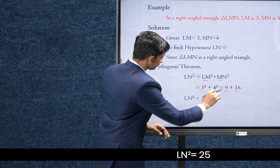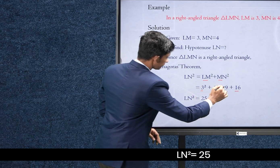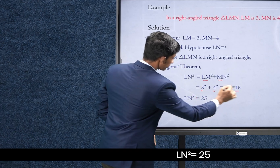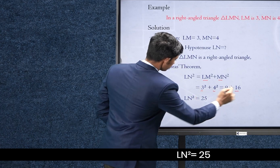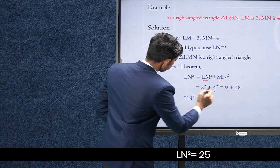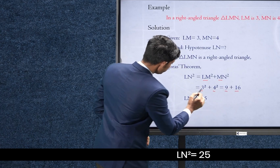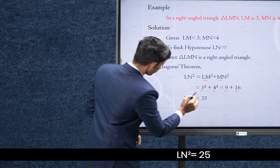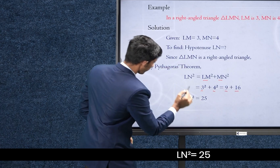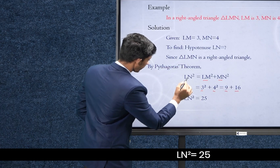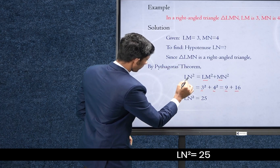LN स्क्वायर इज इक्वल 25,